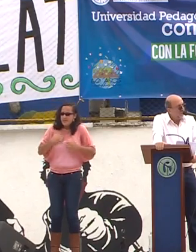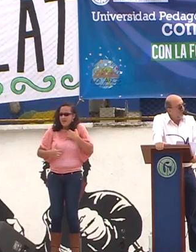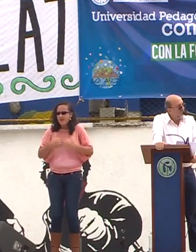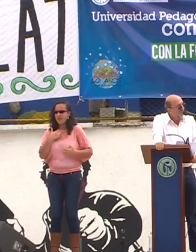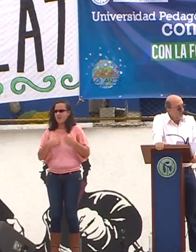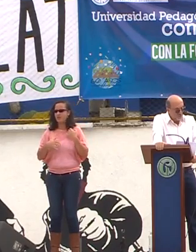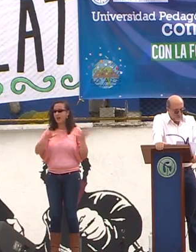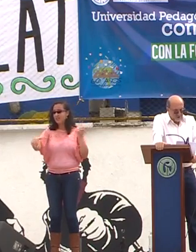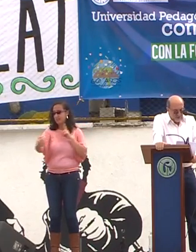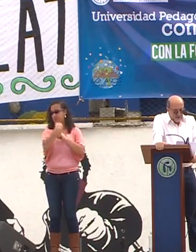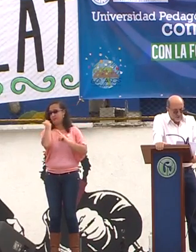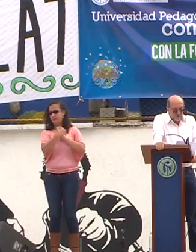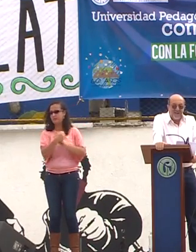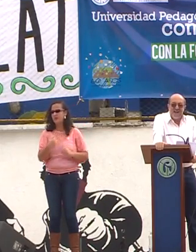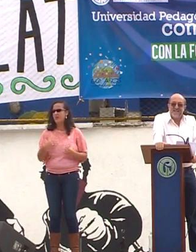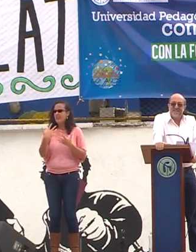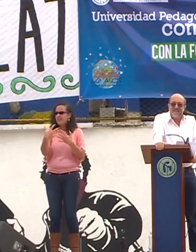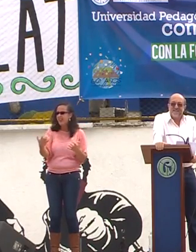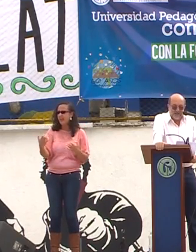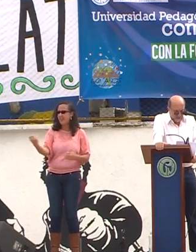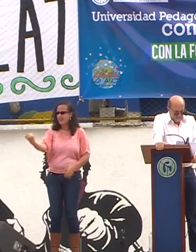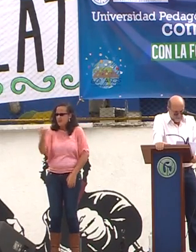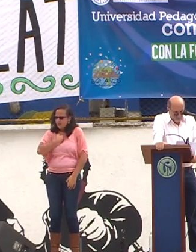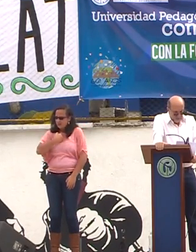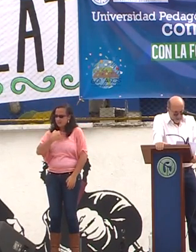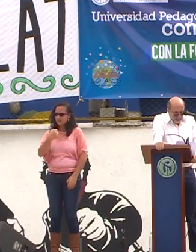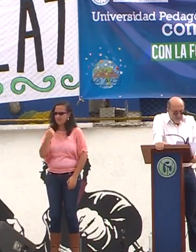de agresión, suicidios, etc.